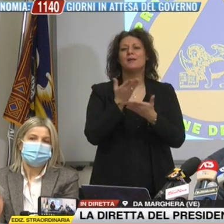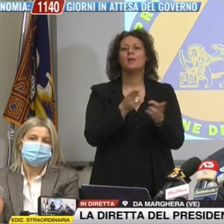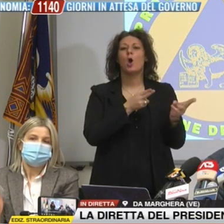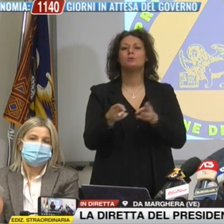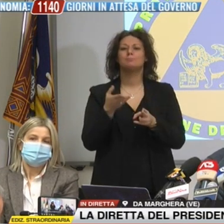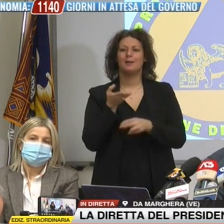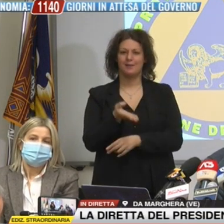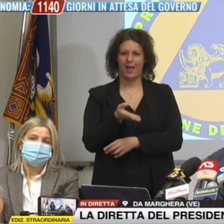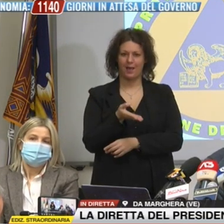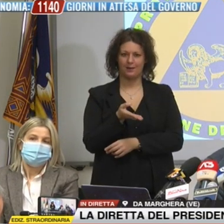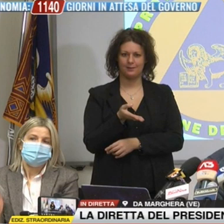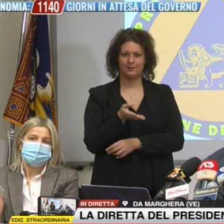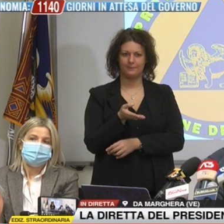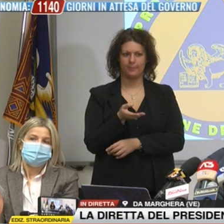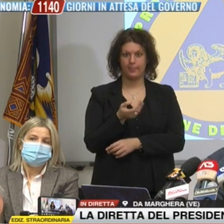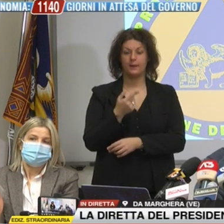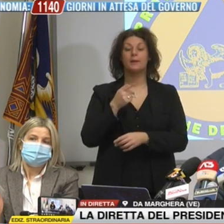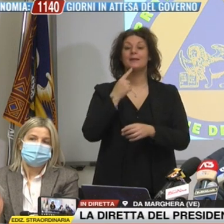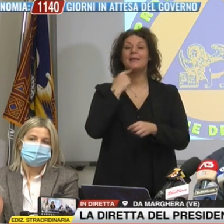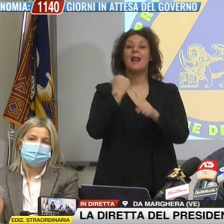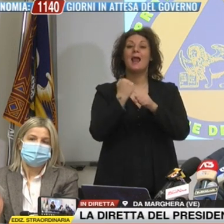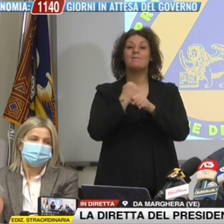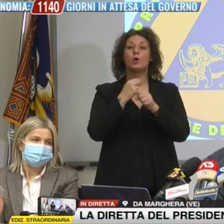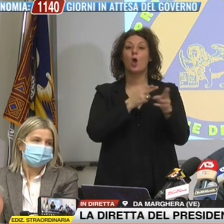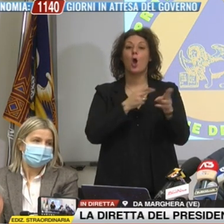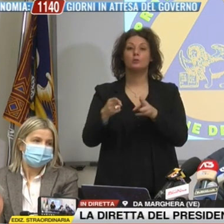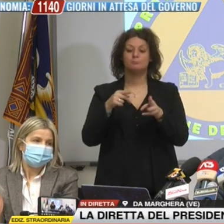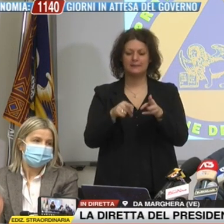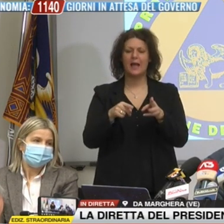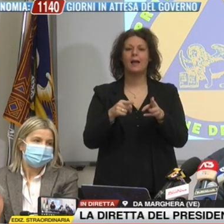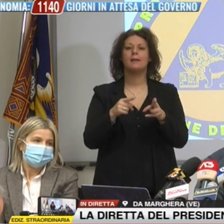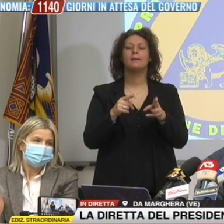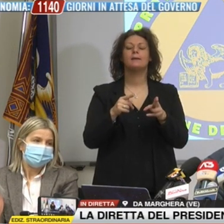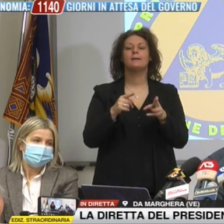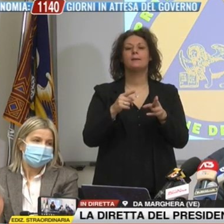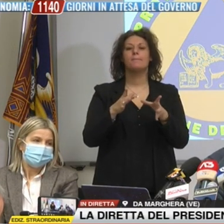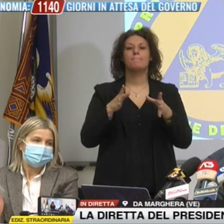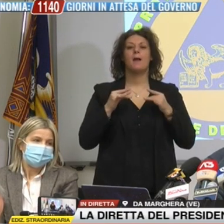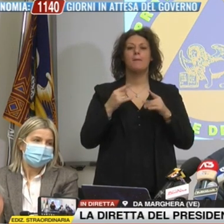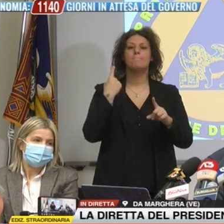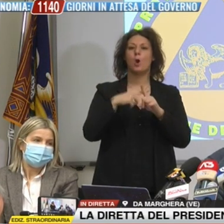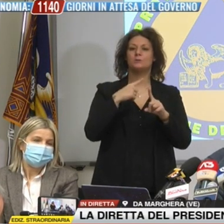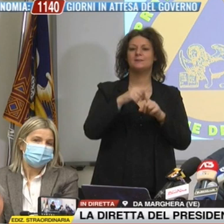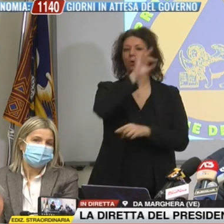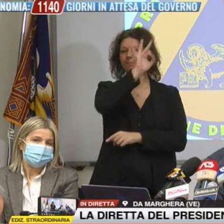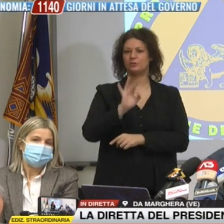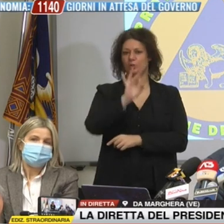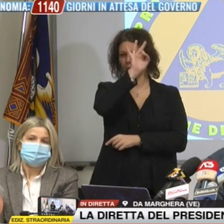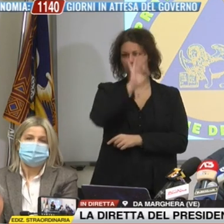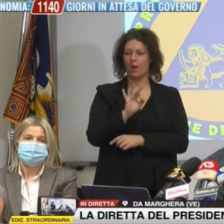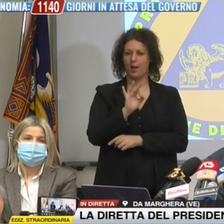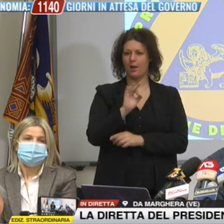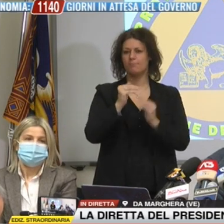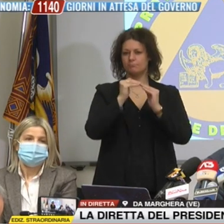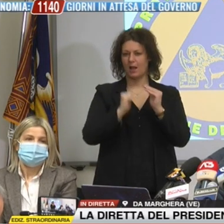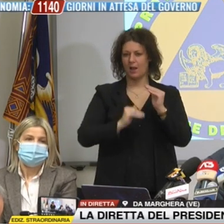un'incidenza di personale sanitario che è positivo, ma è rarissimo che, ricostruendo la storia, troviamo